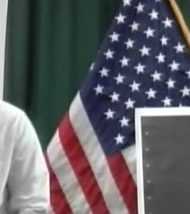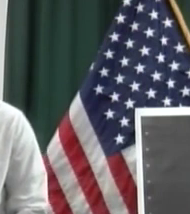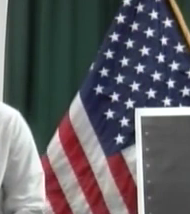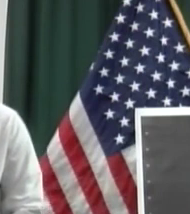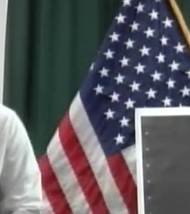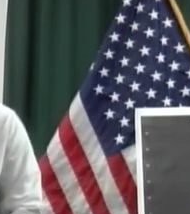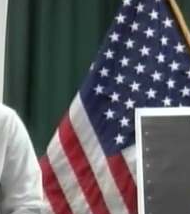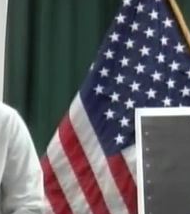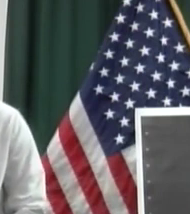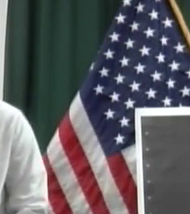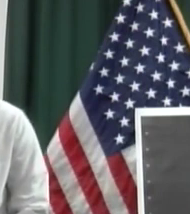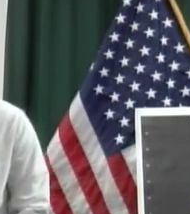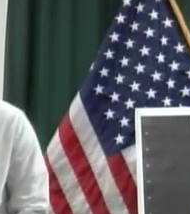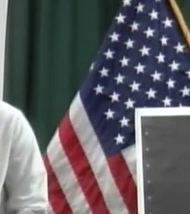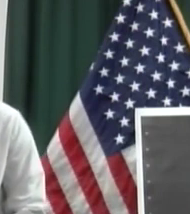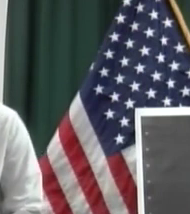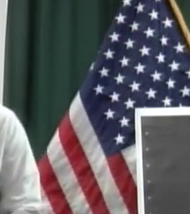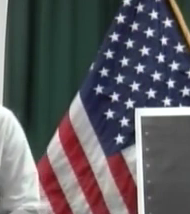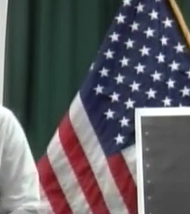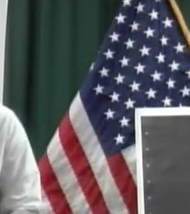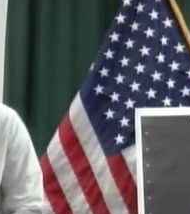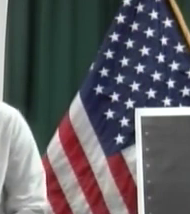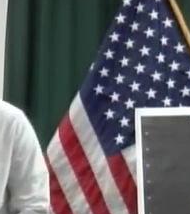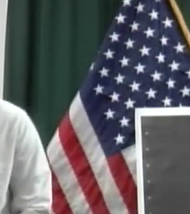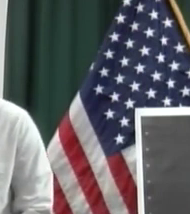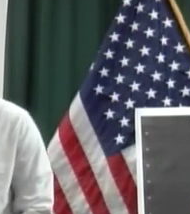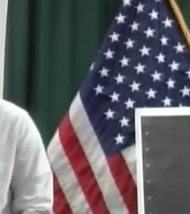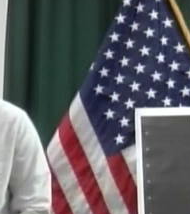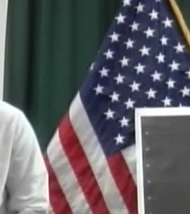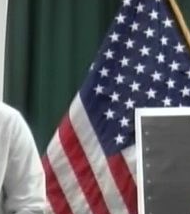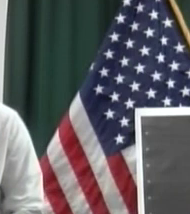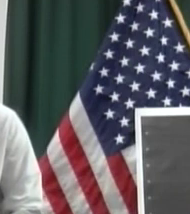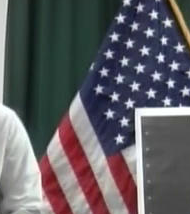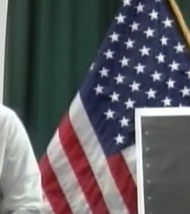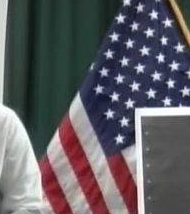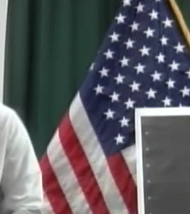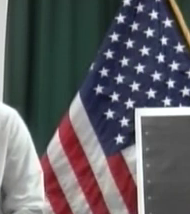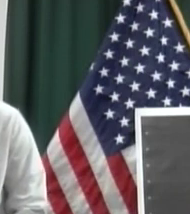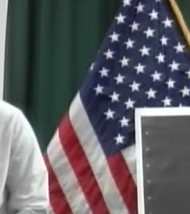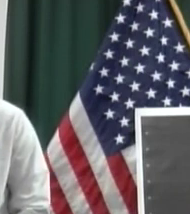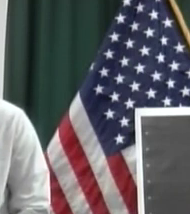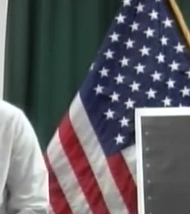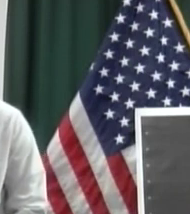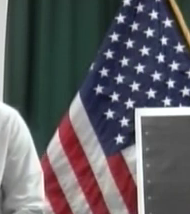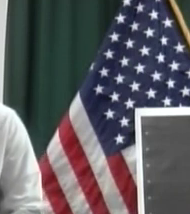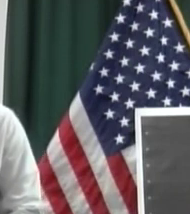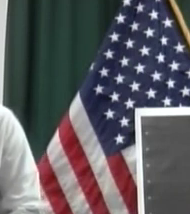También habló de las empresas. Va a haber el desarrollo económico del condado de Seminole,